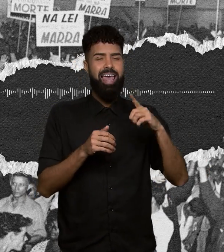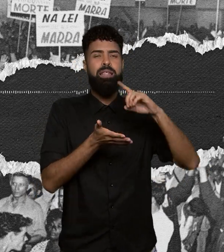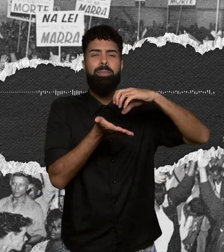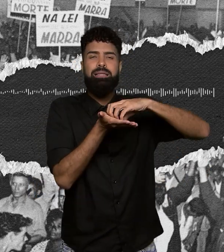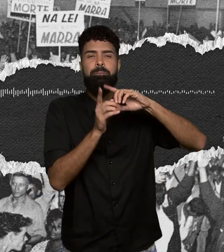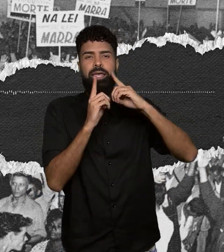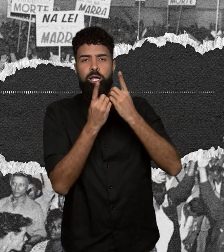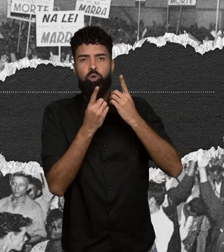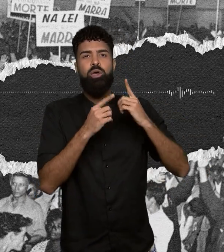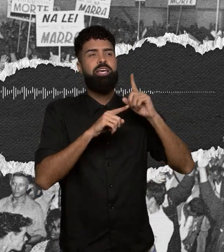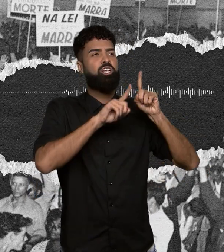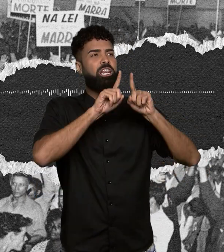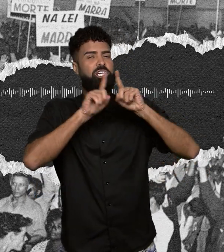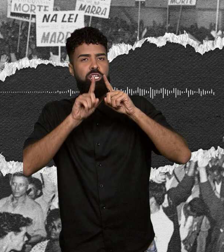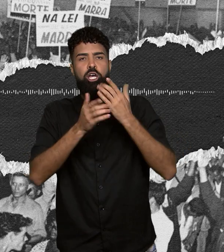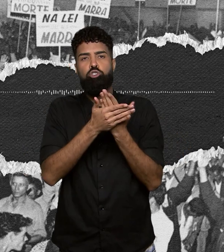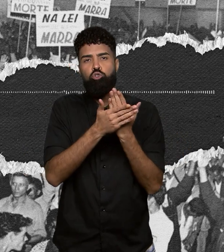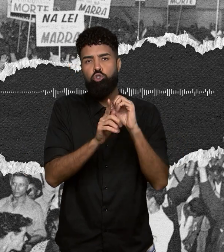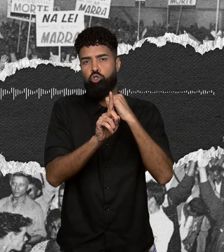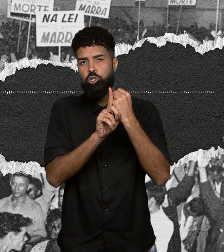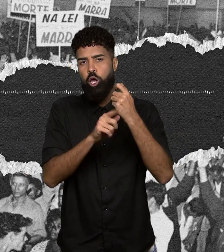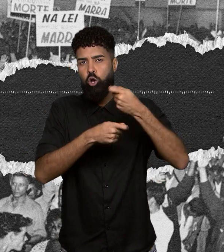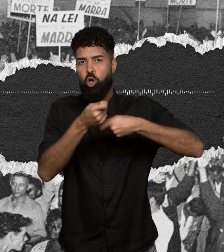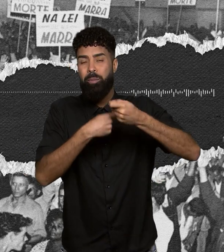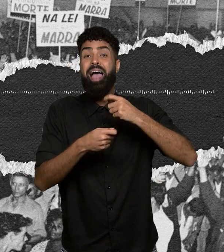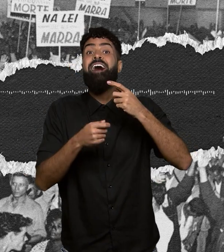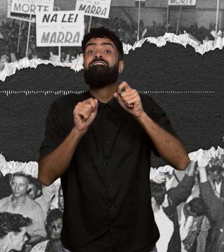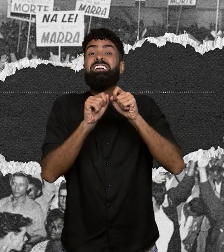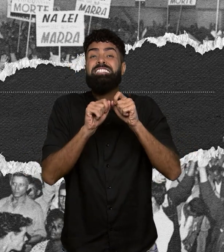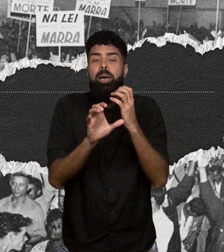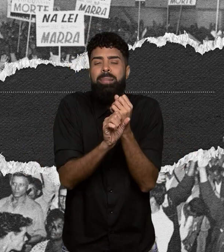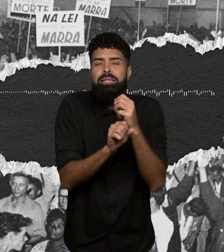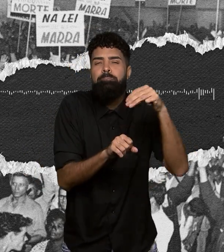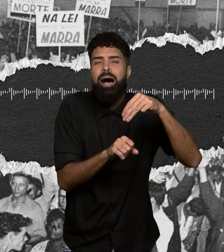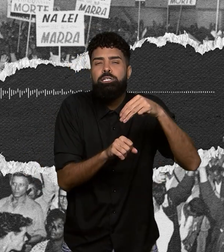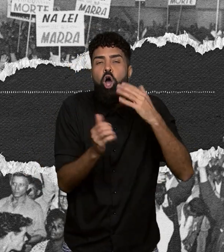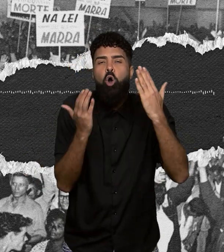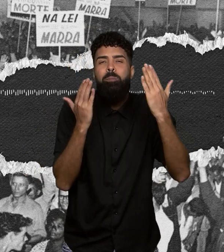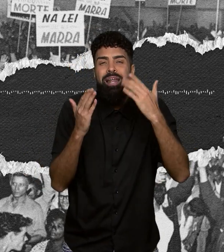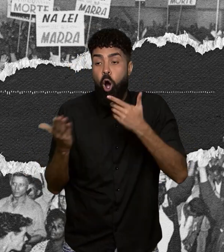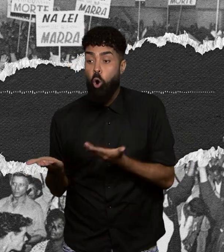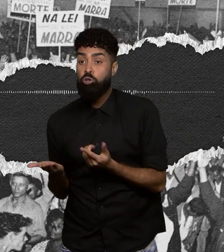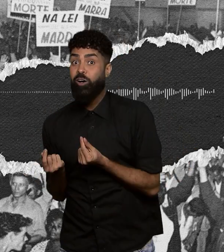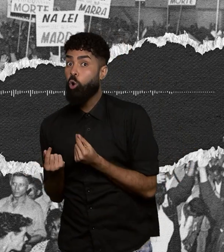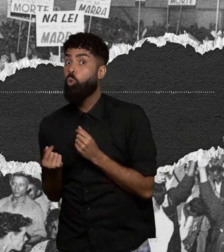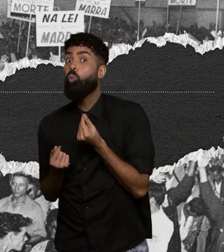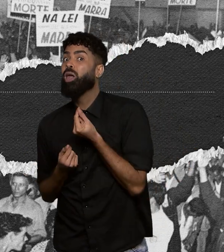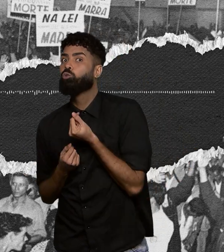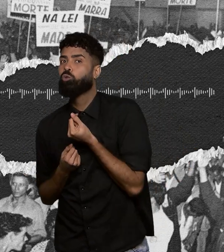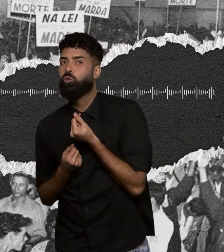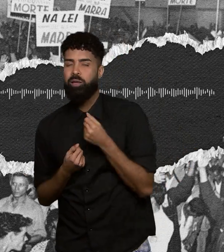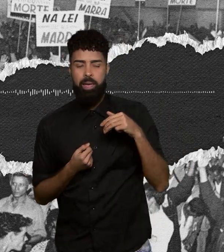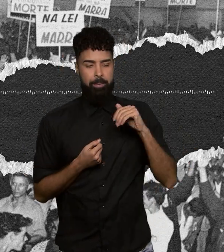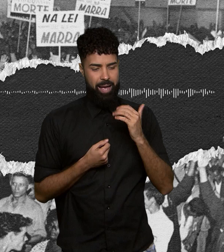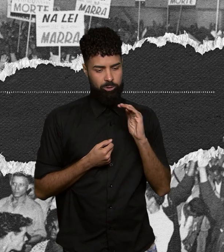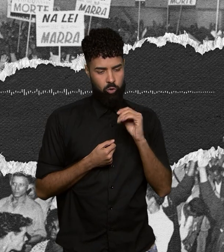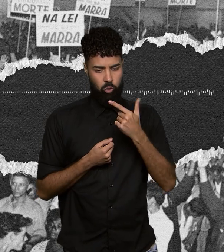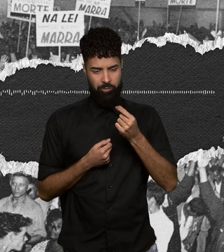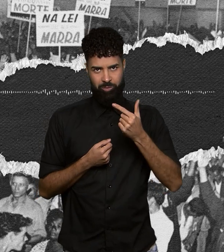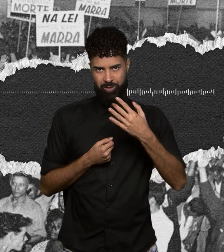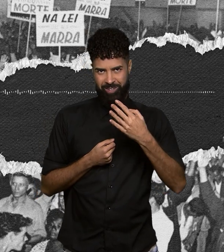e estudos socioeconômicos para atualizar o valor desse salário mínimo vitaminado em março de 2024 o salário